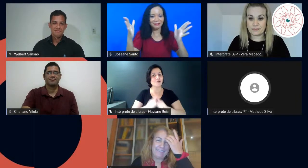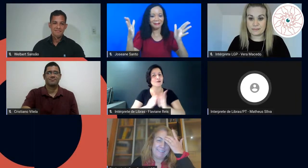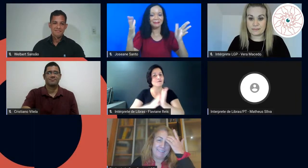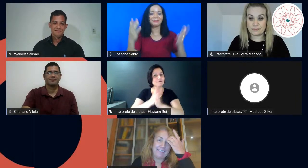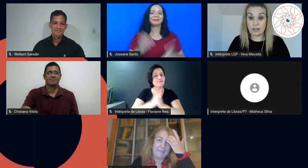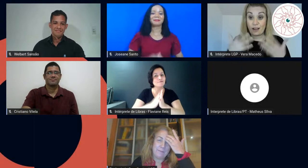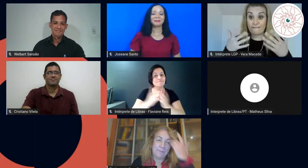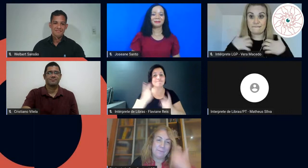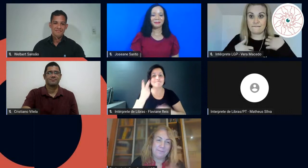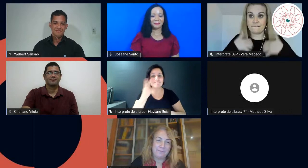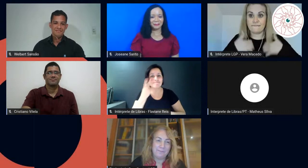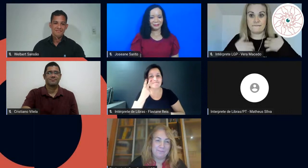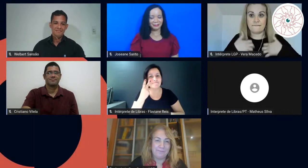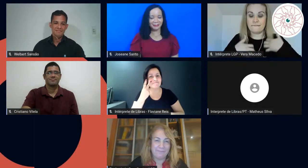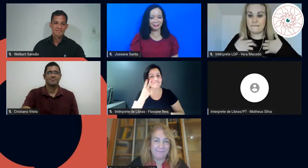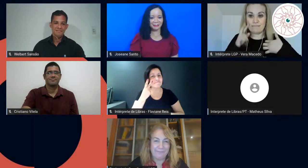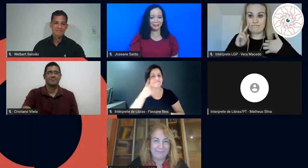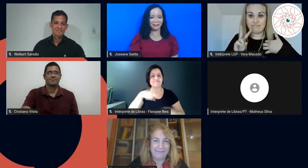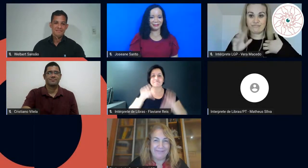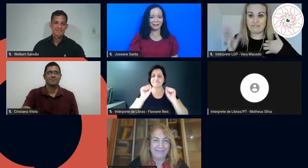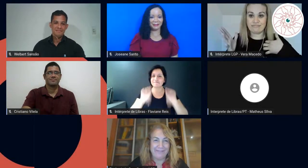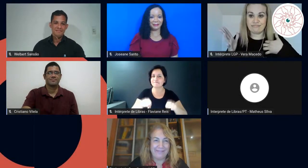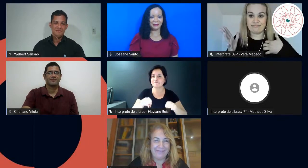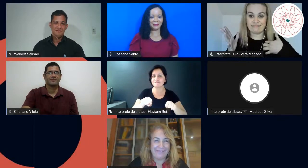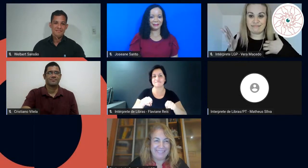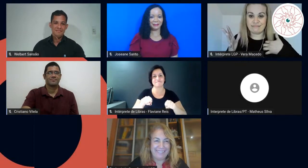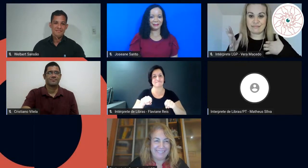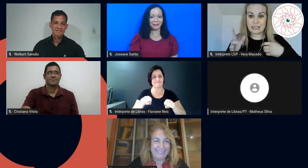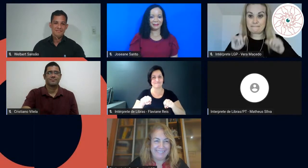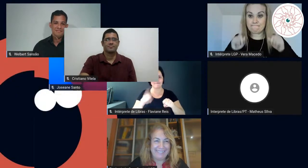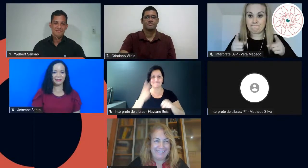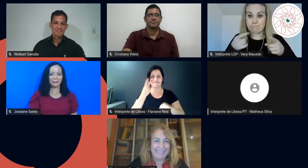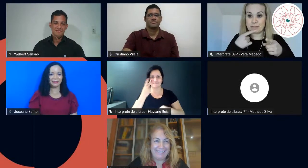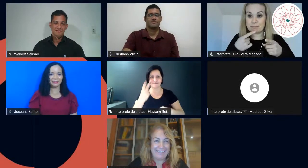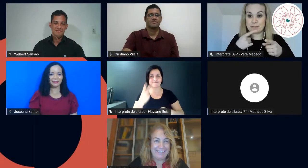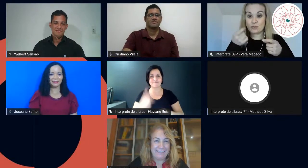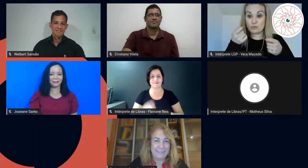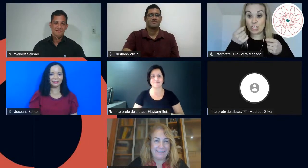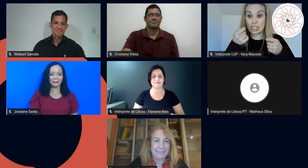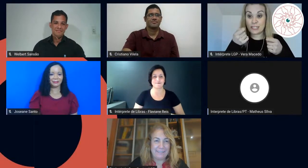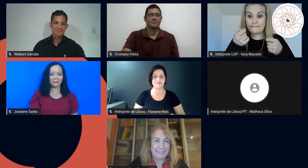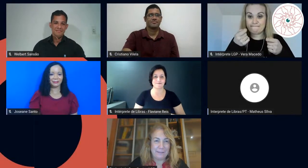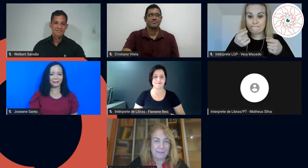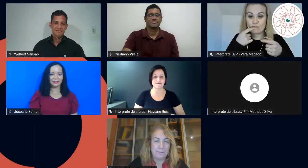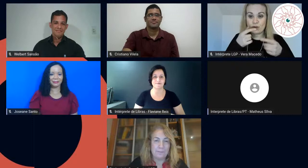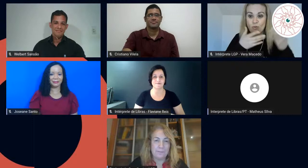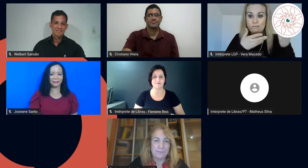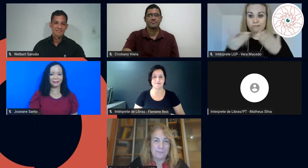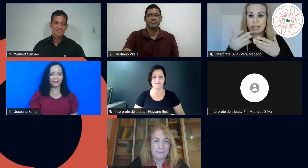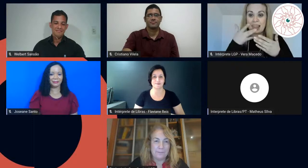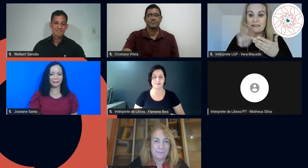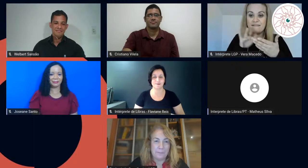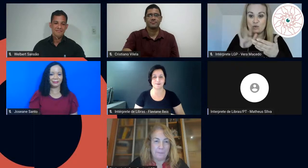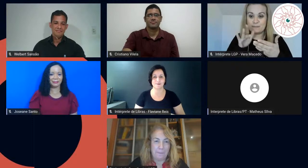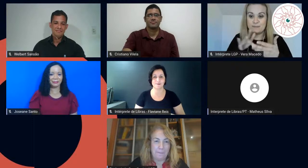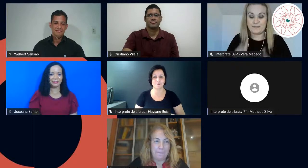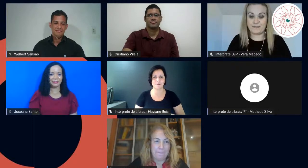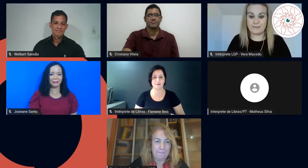Estamos ansiosas para contemplarmos um pouco sobre o lançamento do